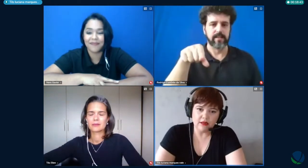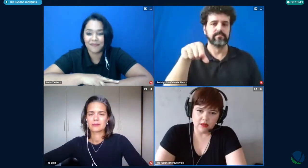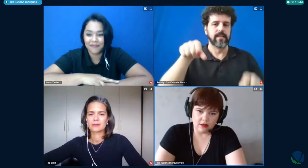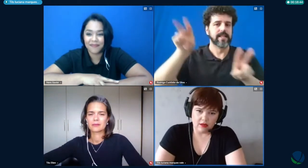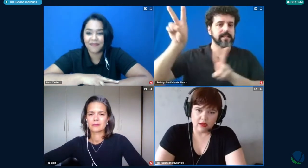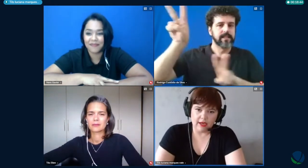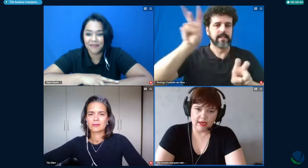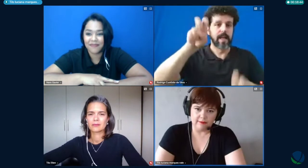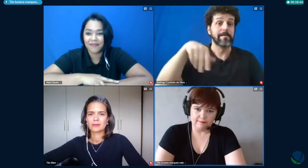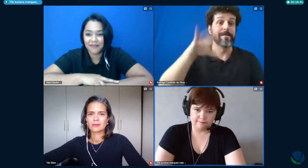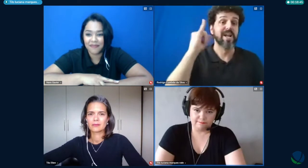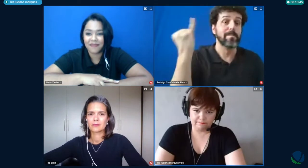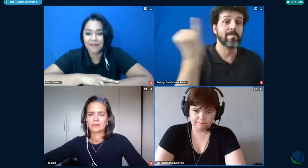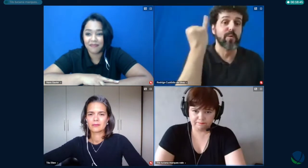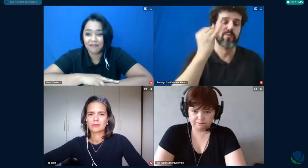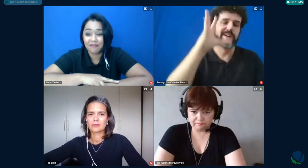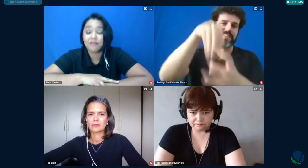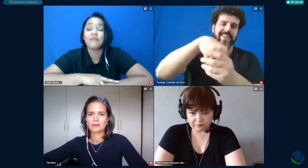também,